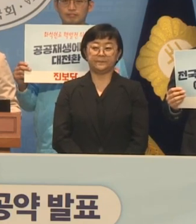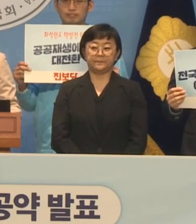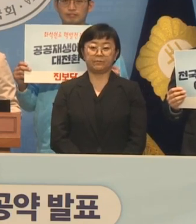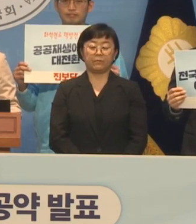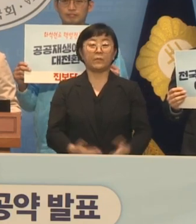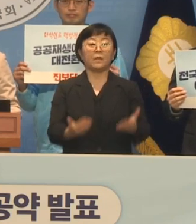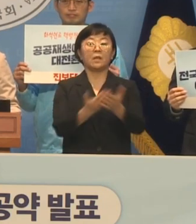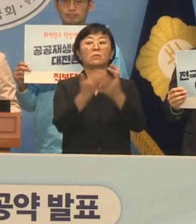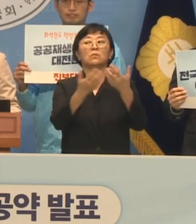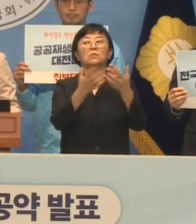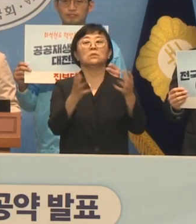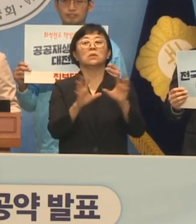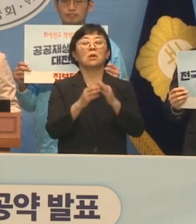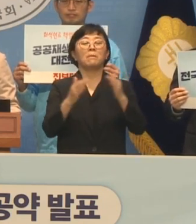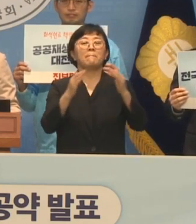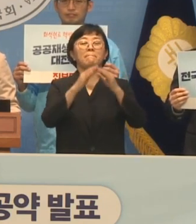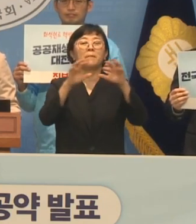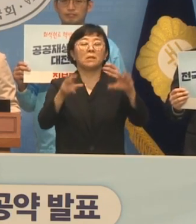진보당은